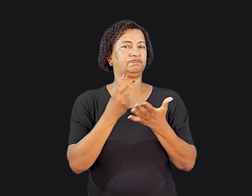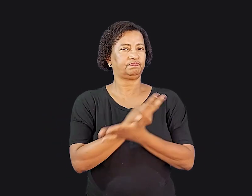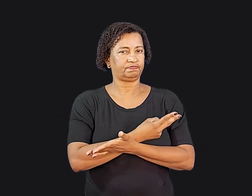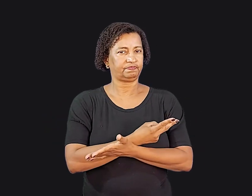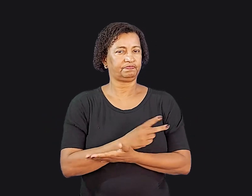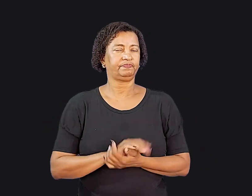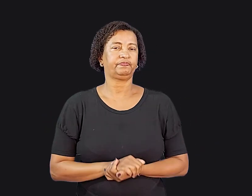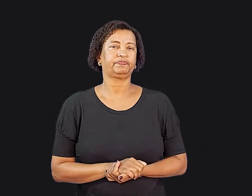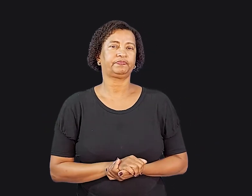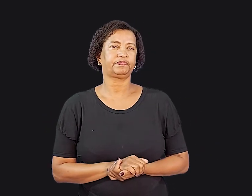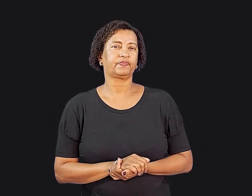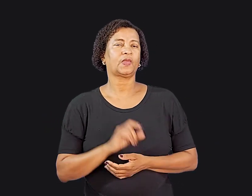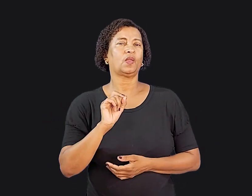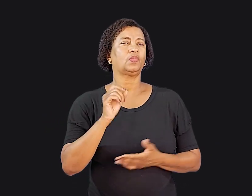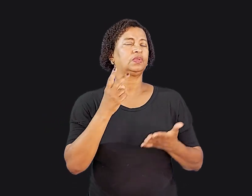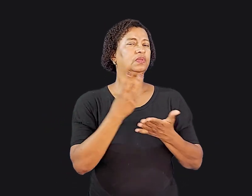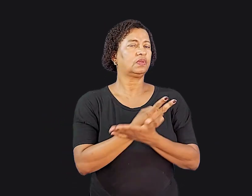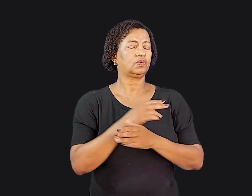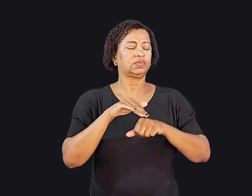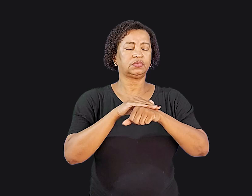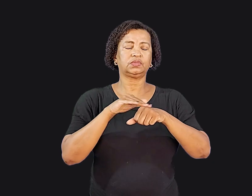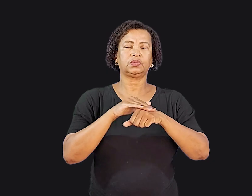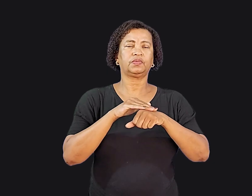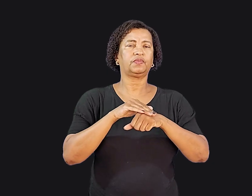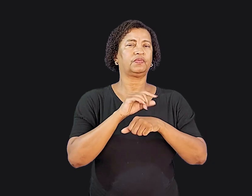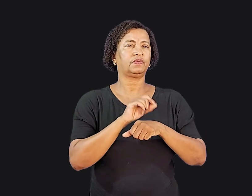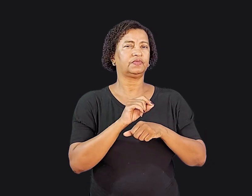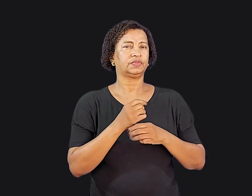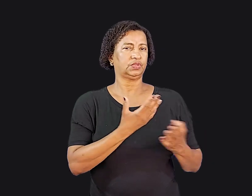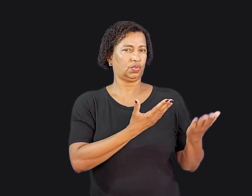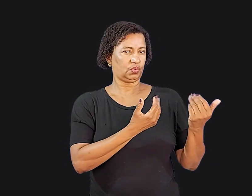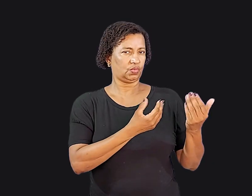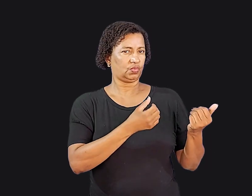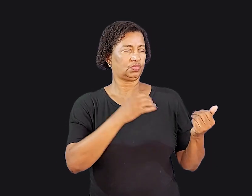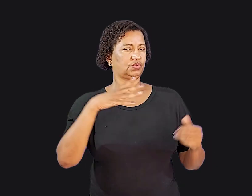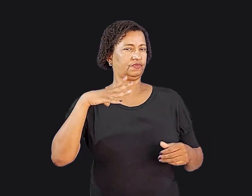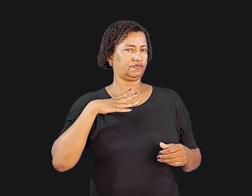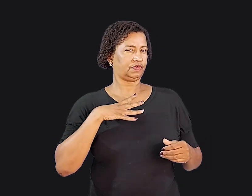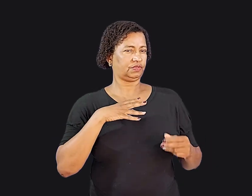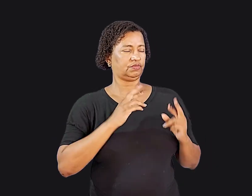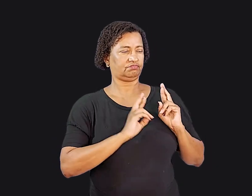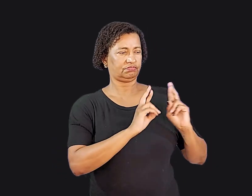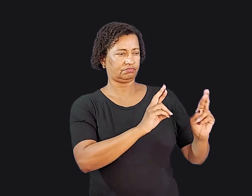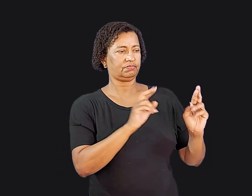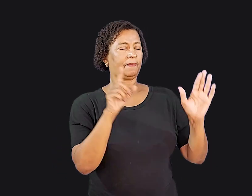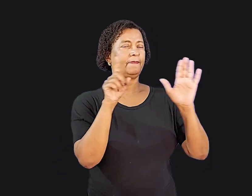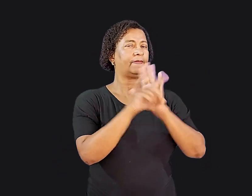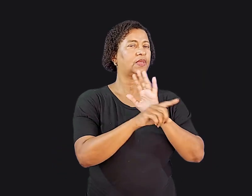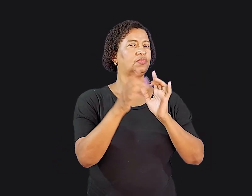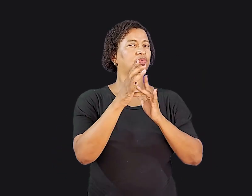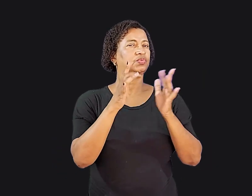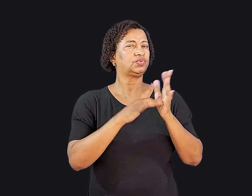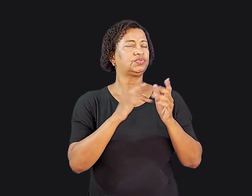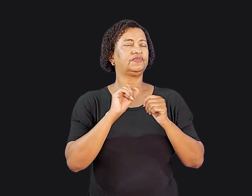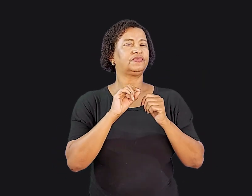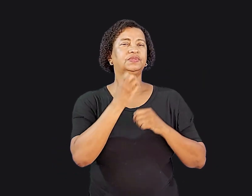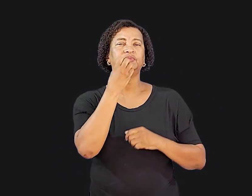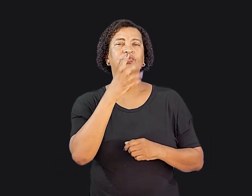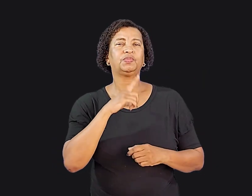possíveis. O que aconteceu nessa conversa? Esse jovem rico e respeitado perguntou a Jesus, que farei de bom para ter a